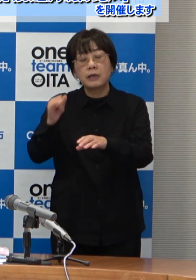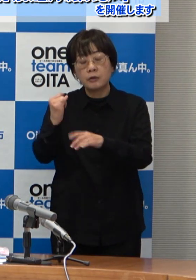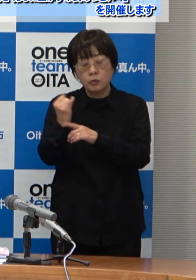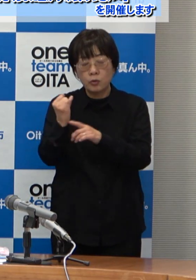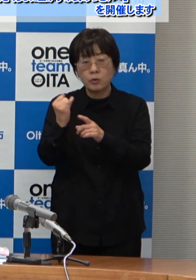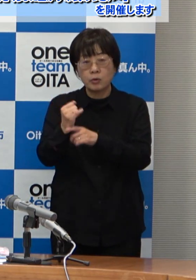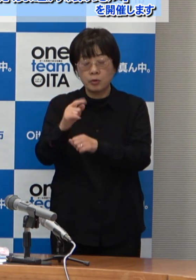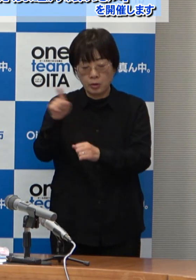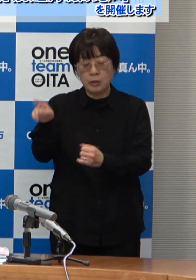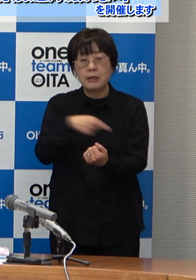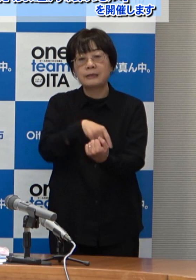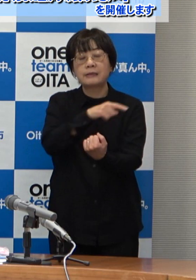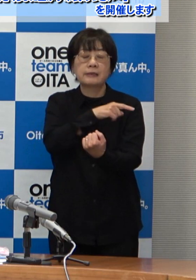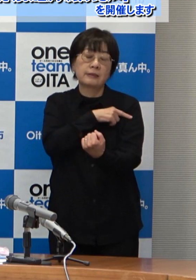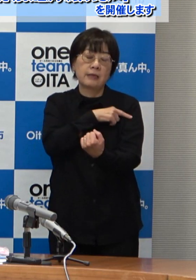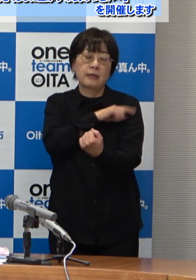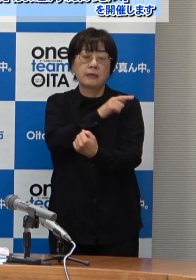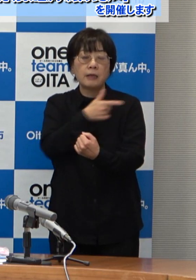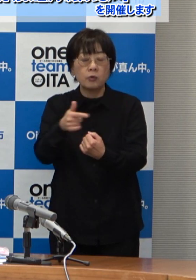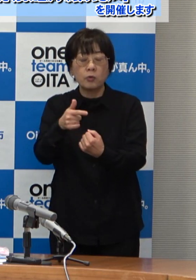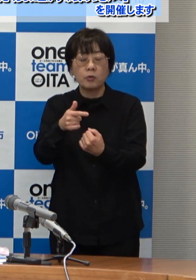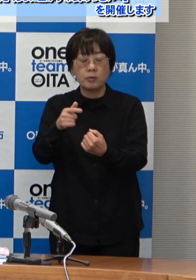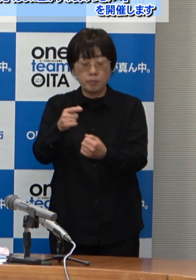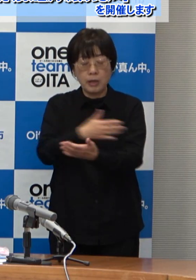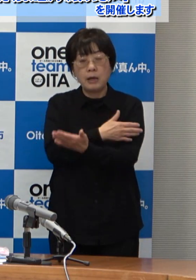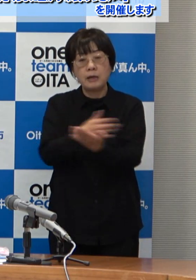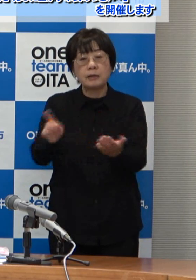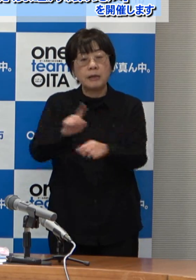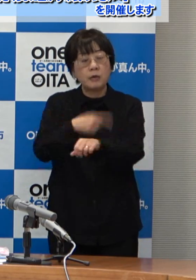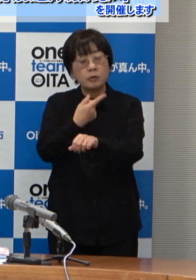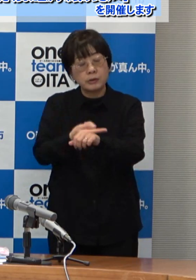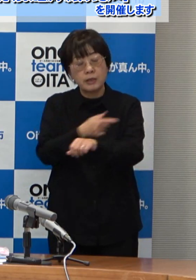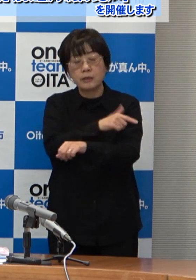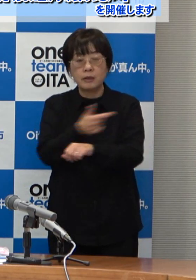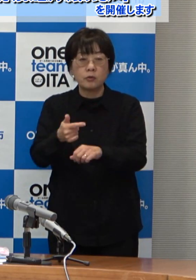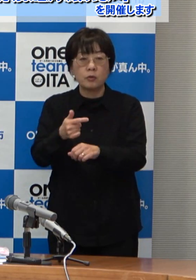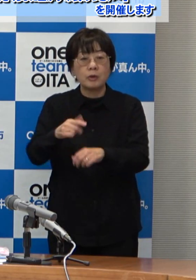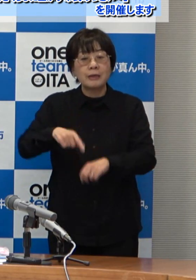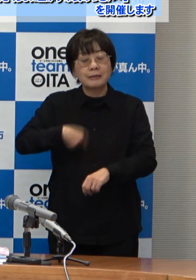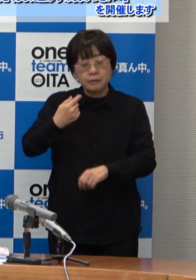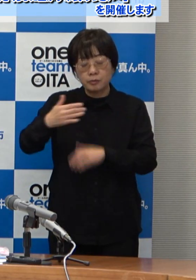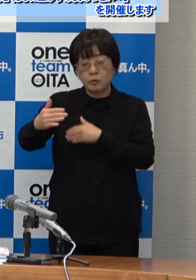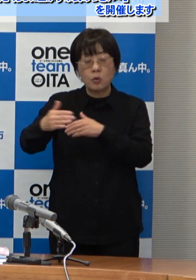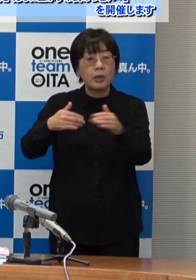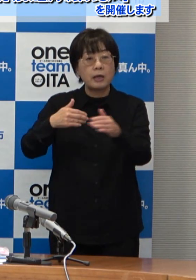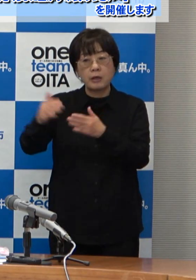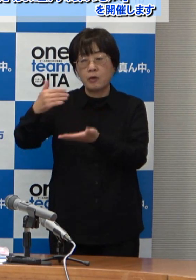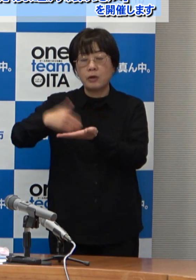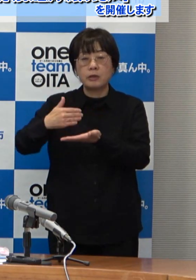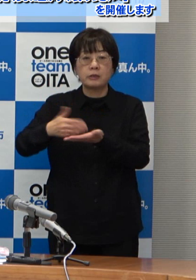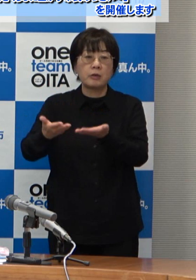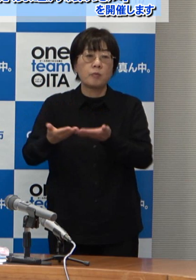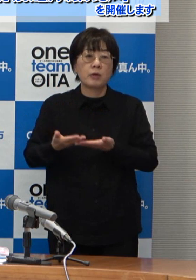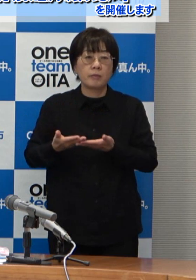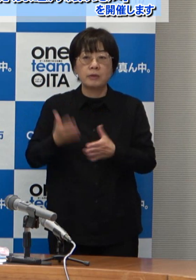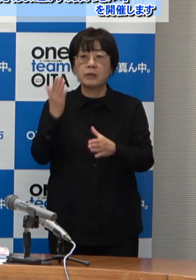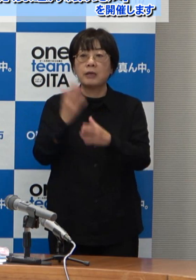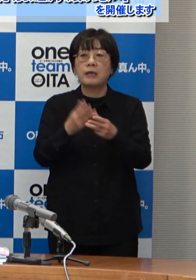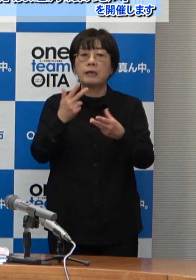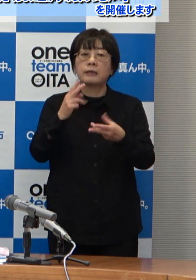についてご自身の経験をもに講演していただきますえ武田市出身の方で私とは